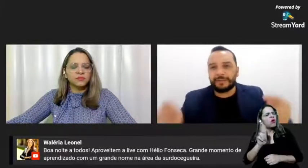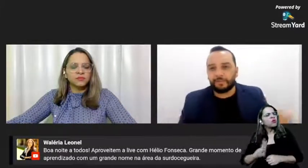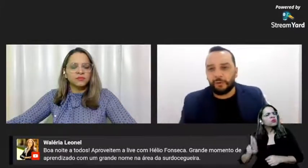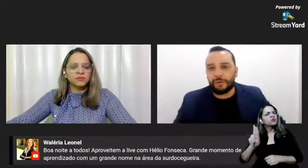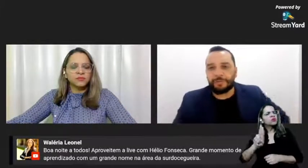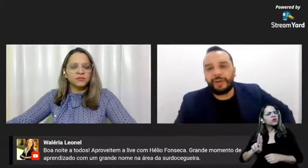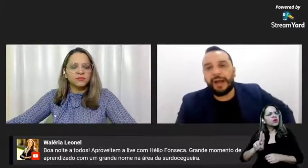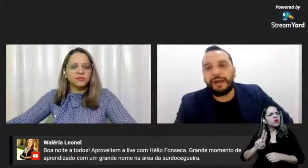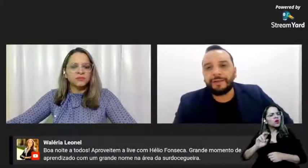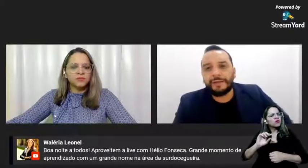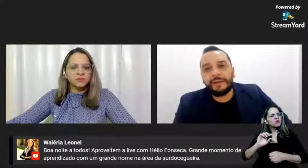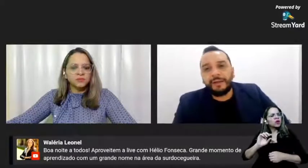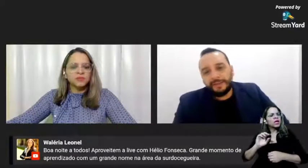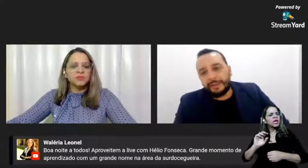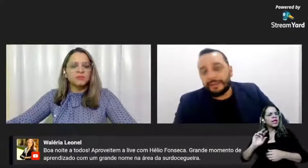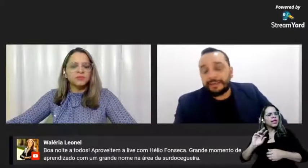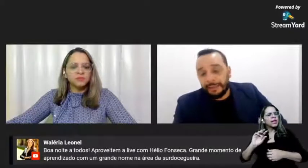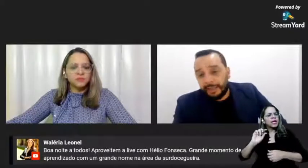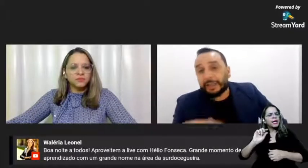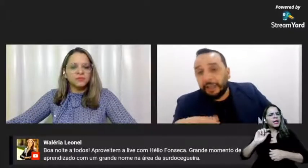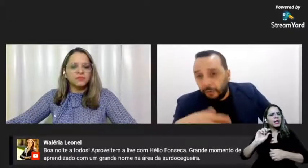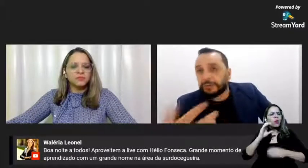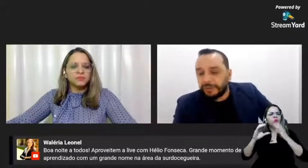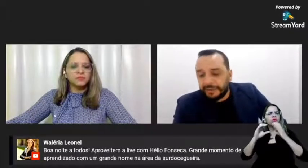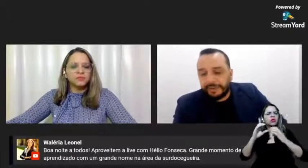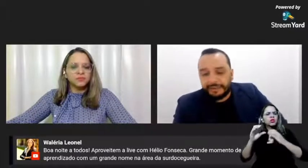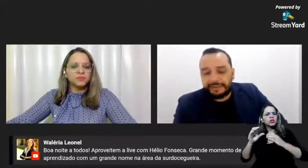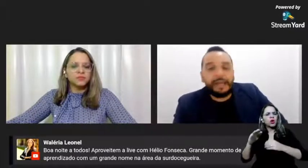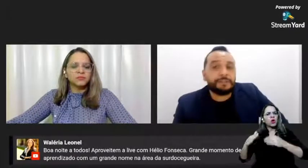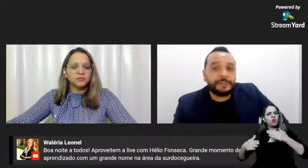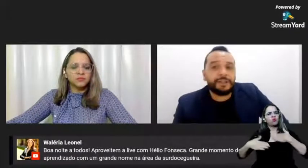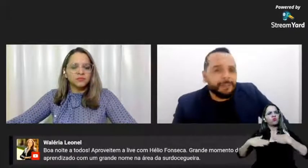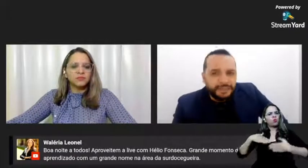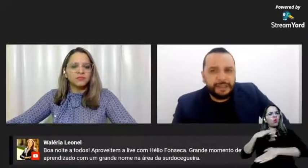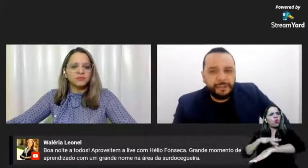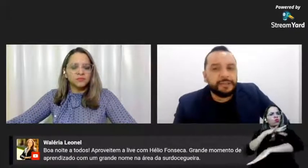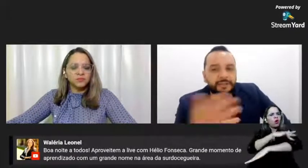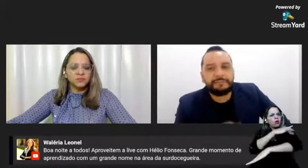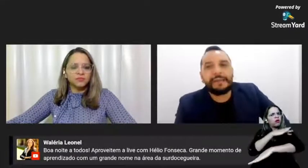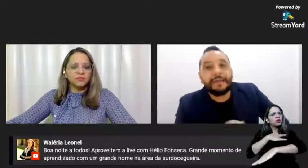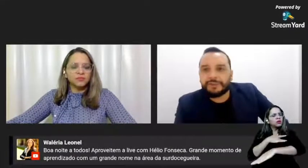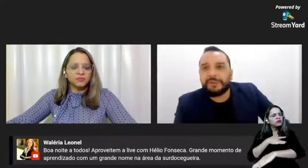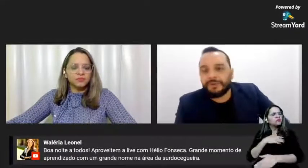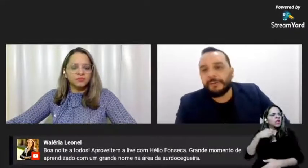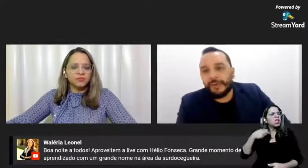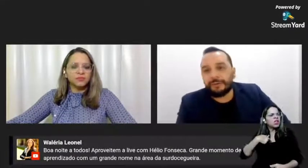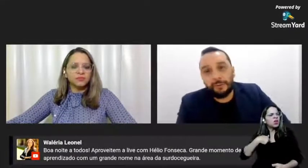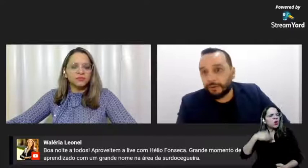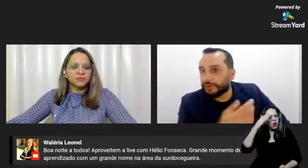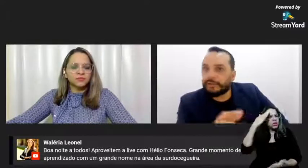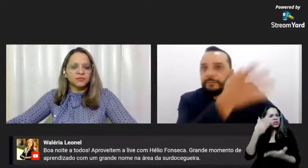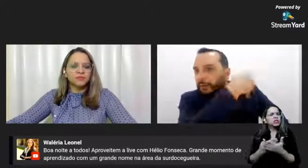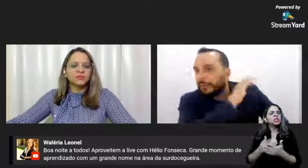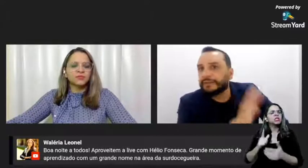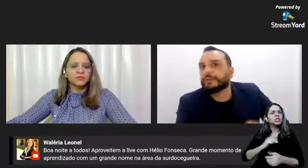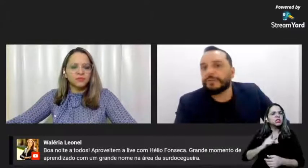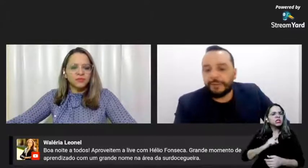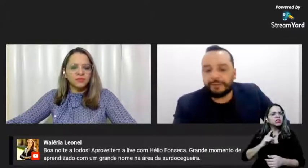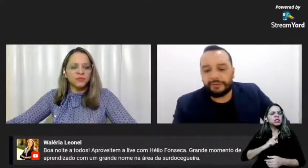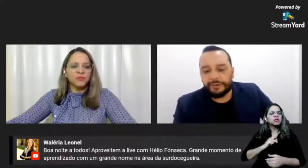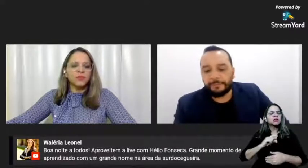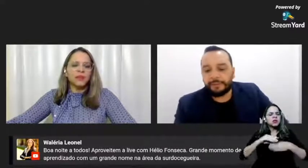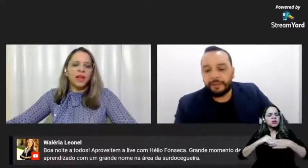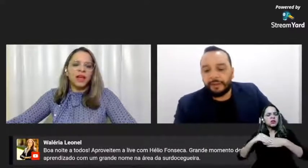alguns sinais no corpo do Carlos, eu tenho certeza que tem outros guias internos que já faziam isso também antes de 2014, até muito